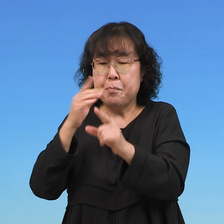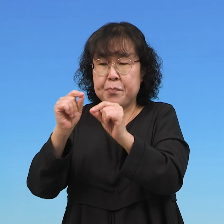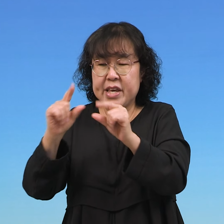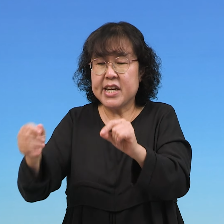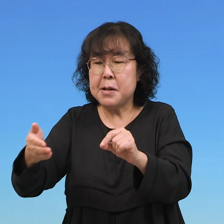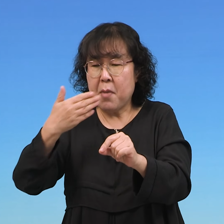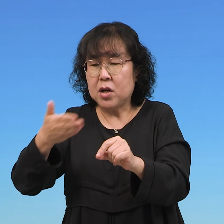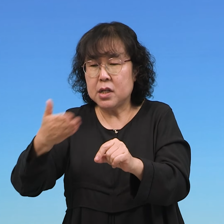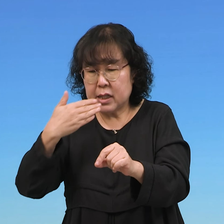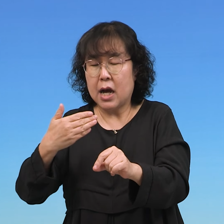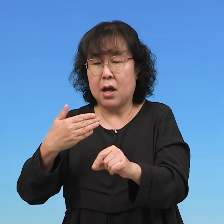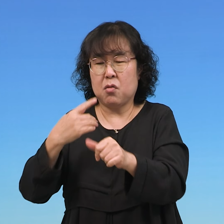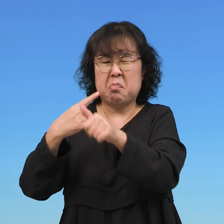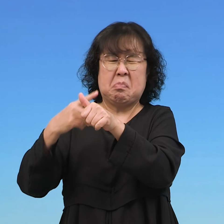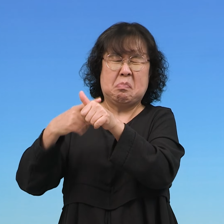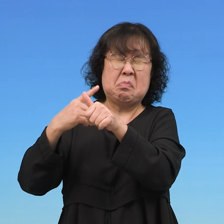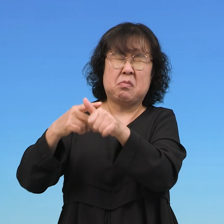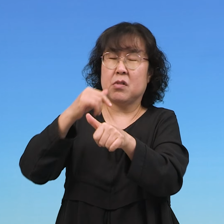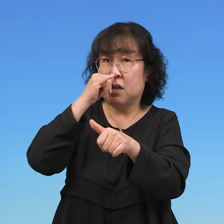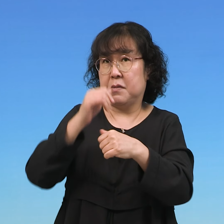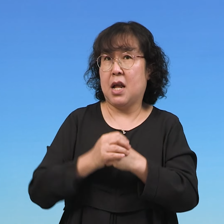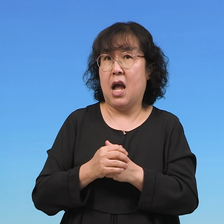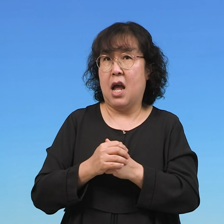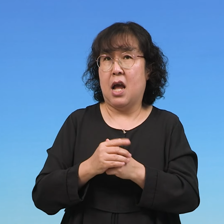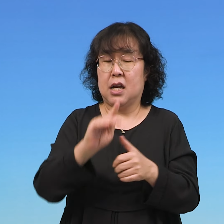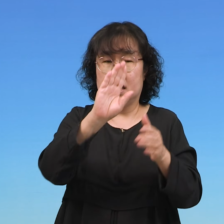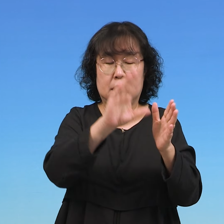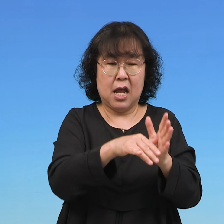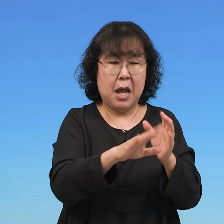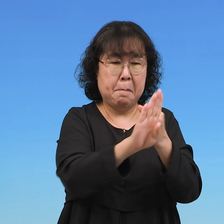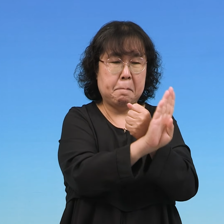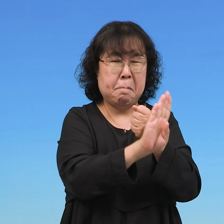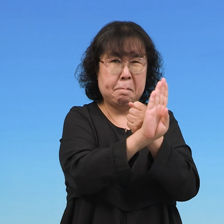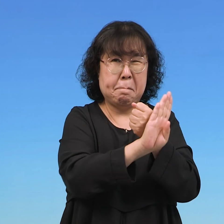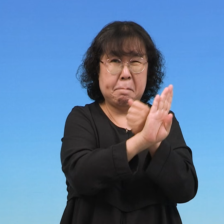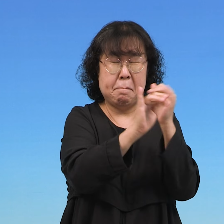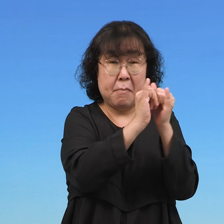하더라. 지금 이 당시의 종교 지도자들인